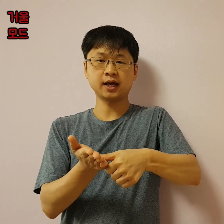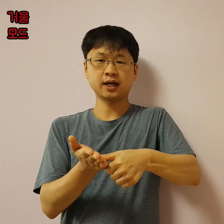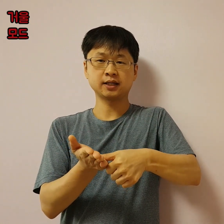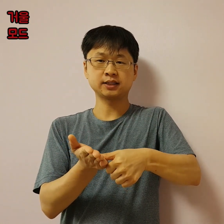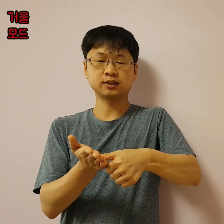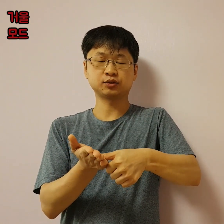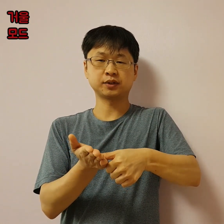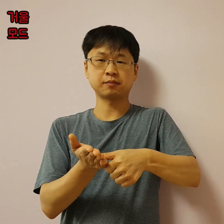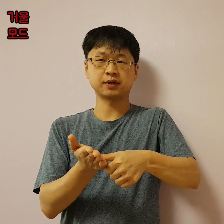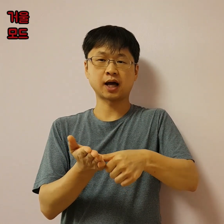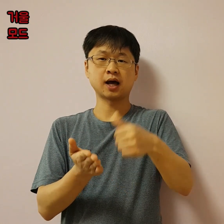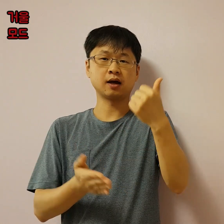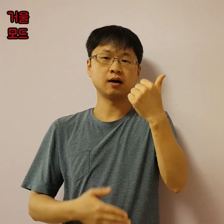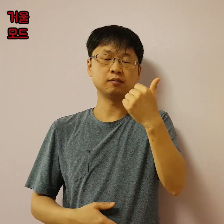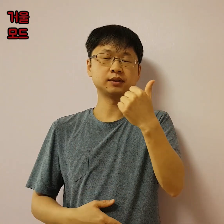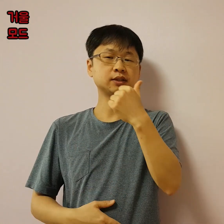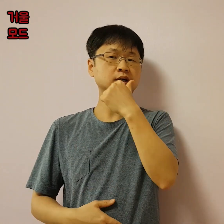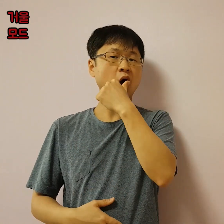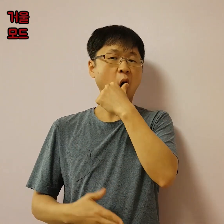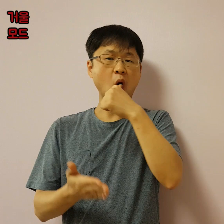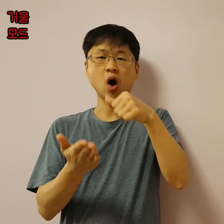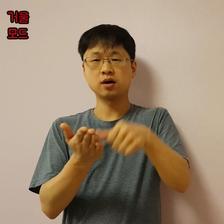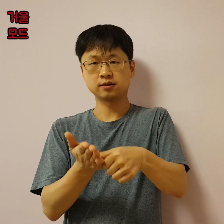왼손바닥에 찍어주면 됩니다. 엄지를